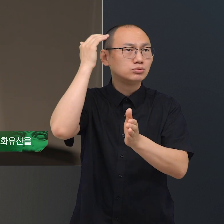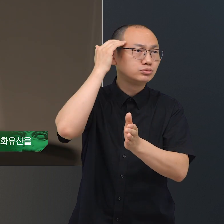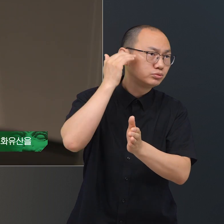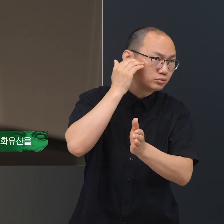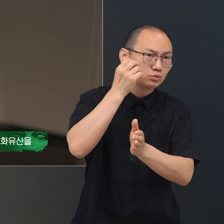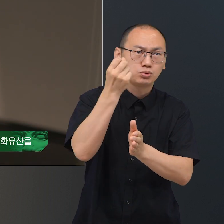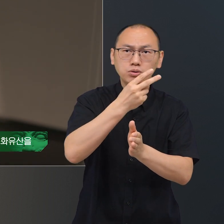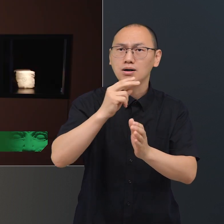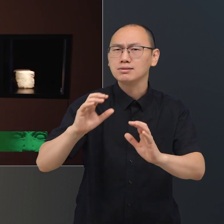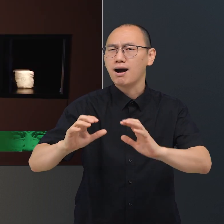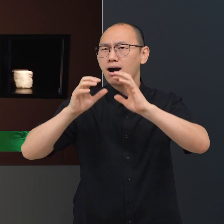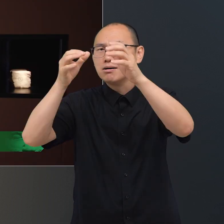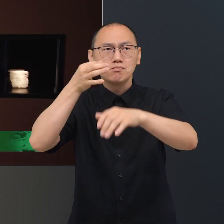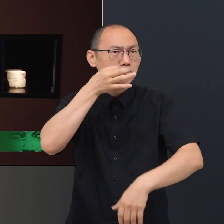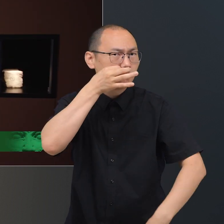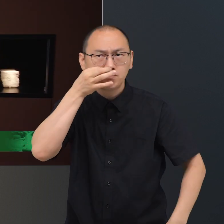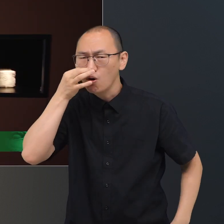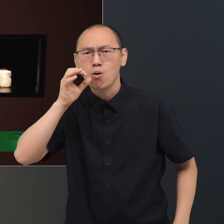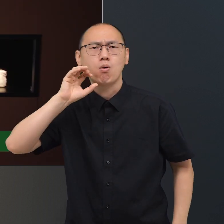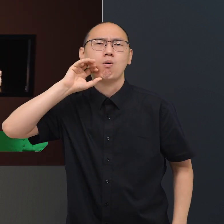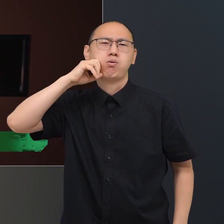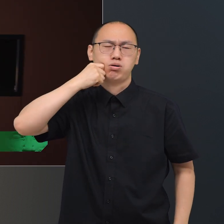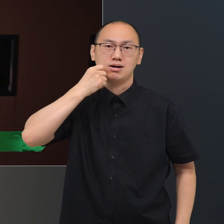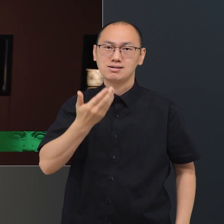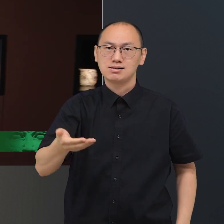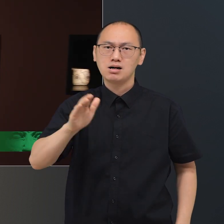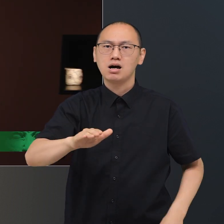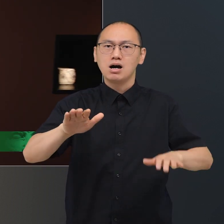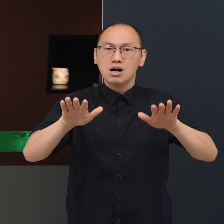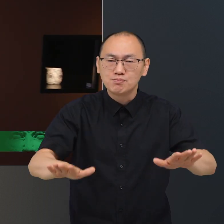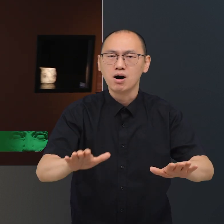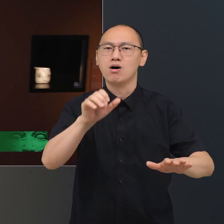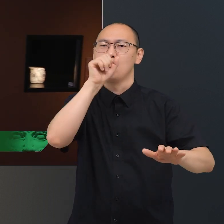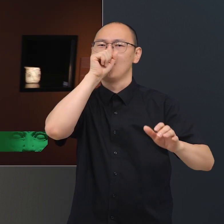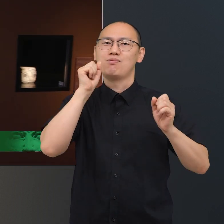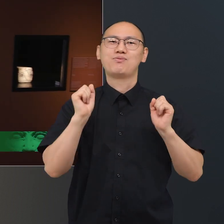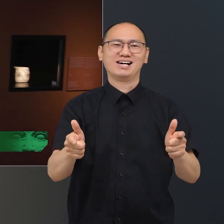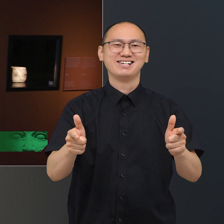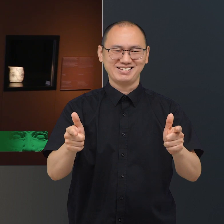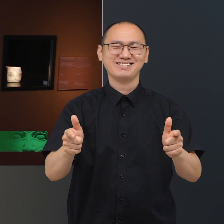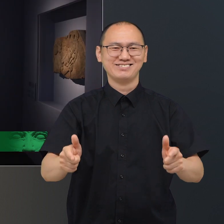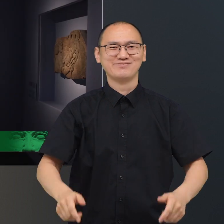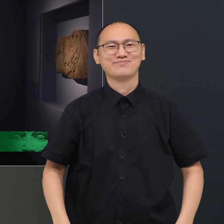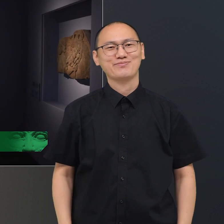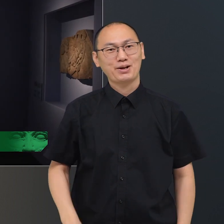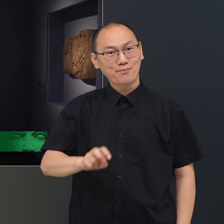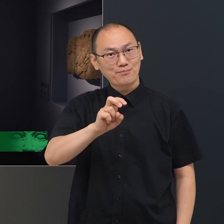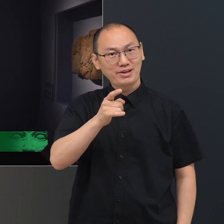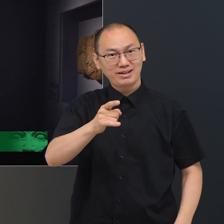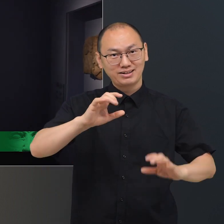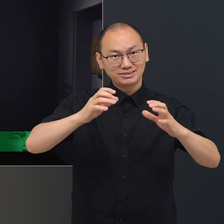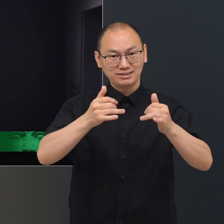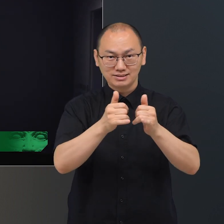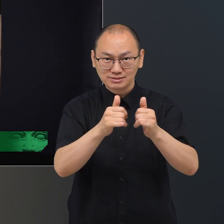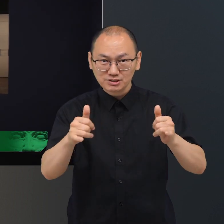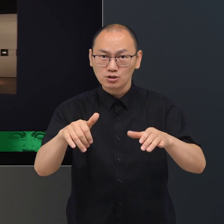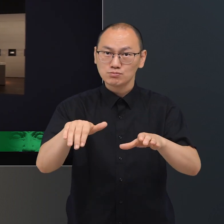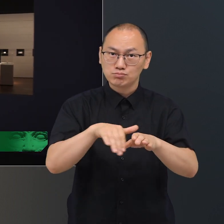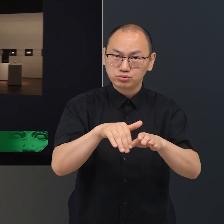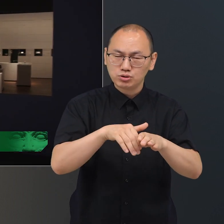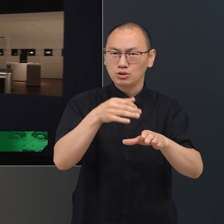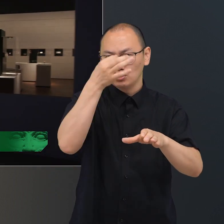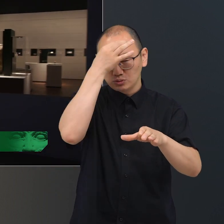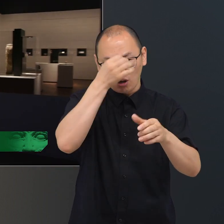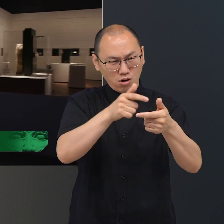메소포타미아 문화유산을 만날 수 있는 이번 전시는 인류 역사의 큰 걸음이었던 메소포타미아 문명의 문화적